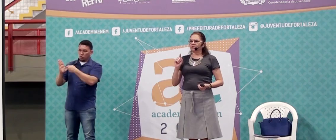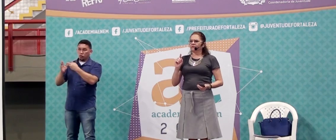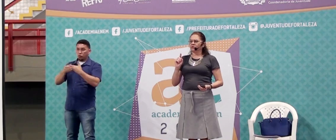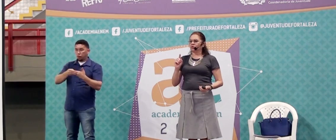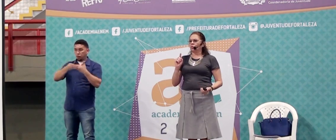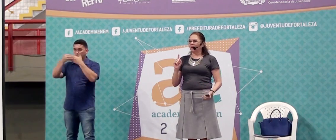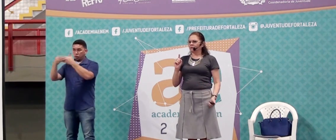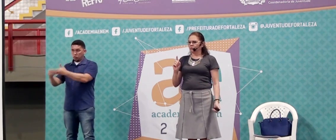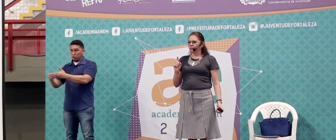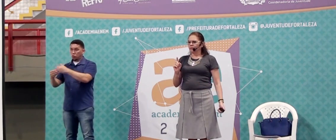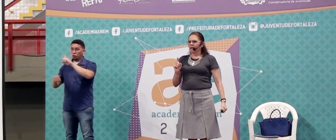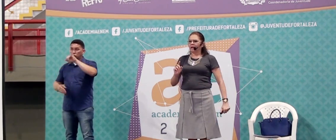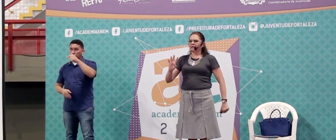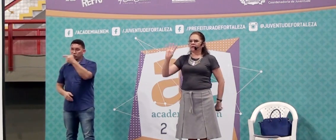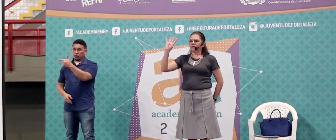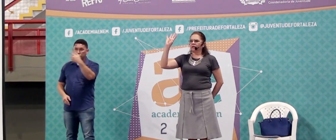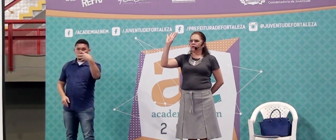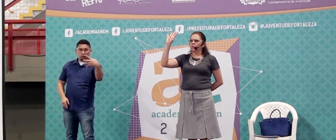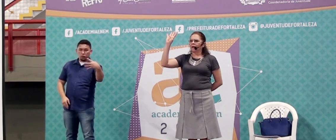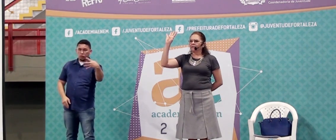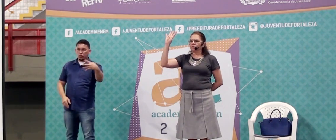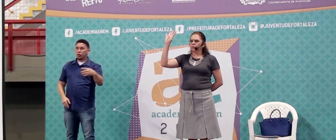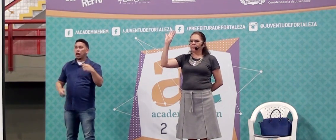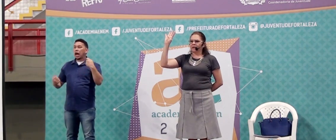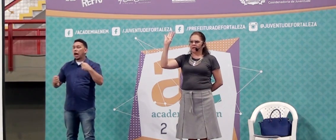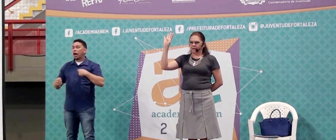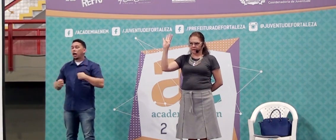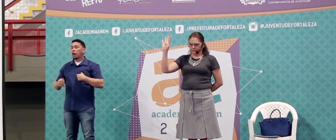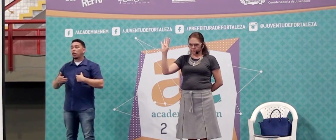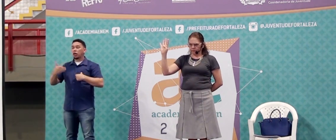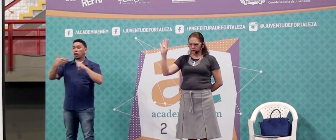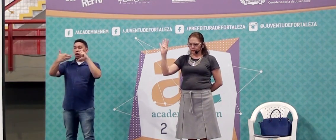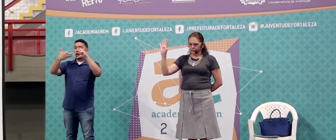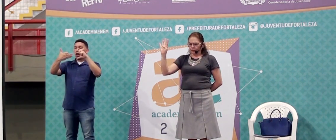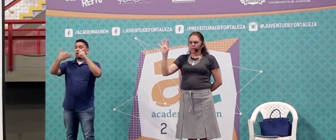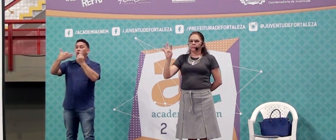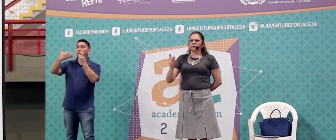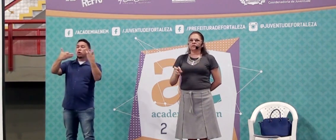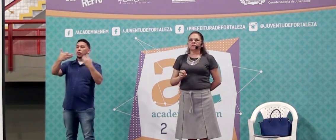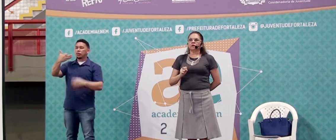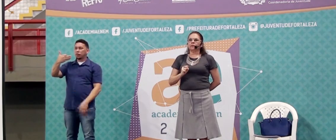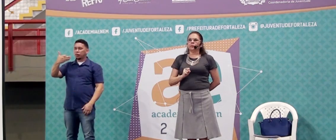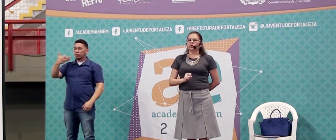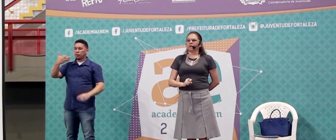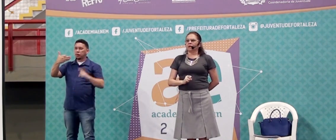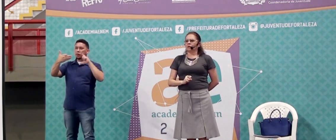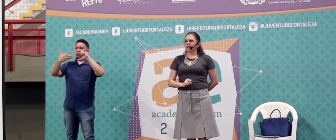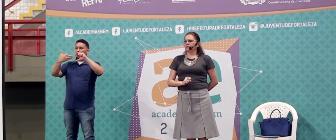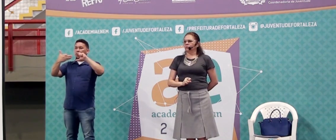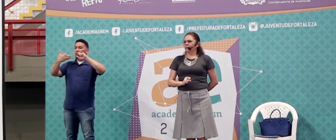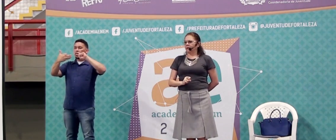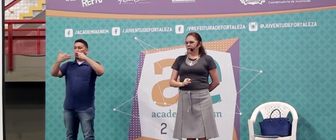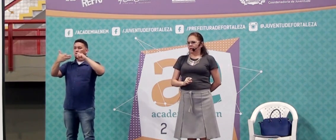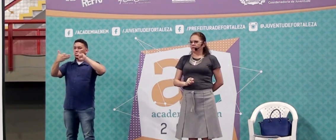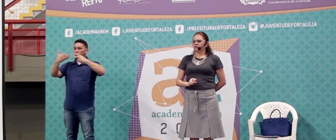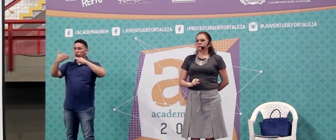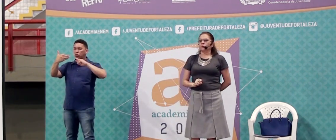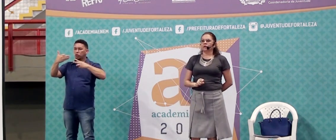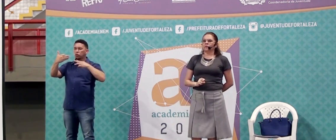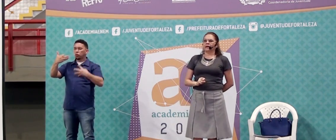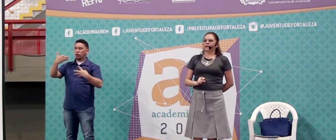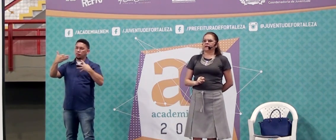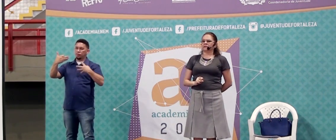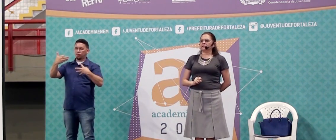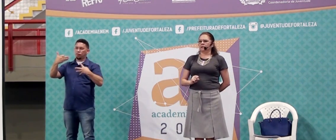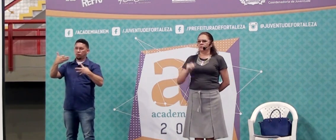trazer dia 24, ela deve ter 4 parágrafos. Professora, por que 4 parágrafos?